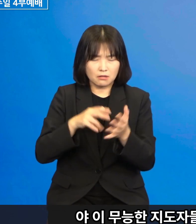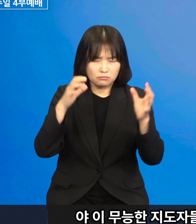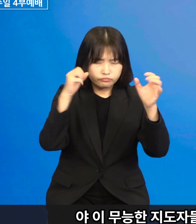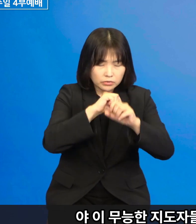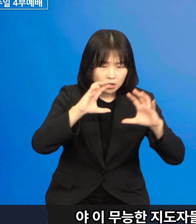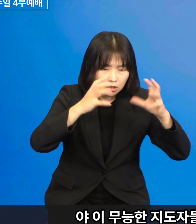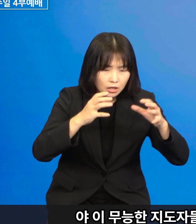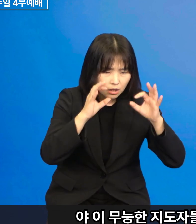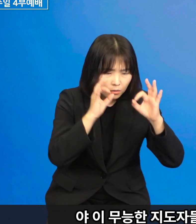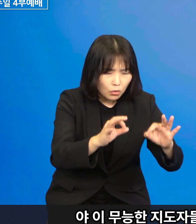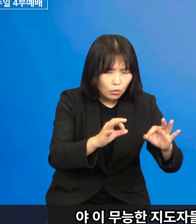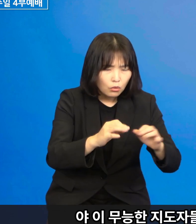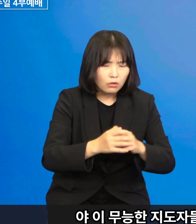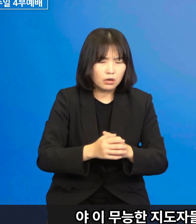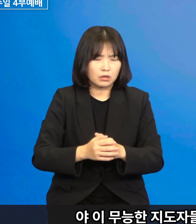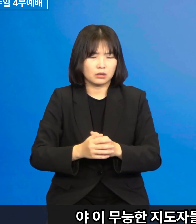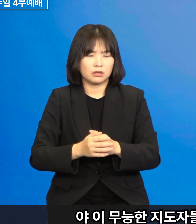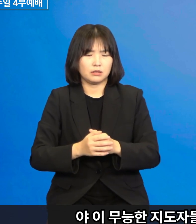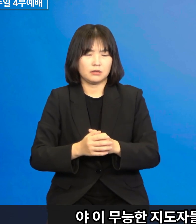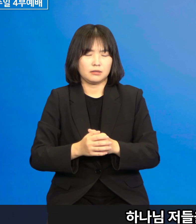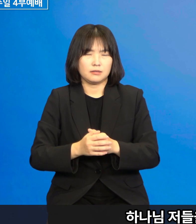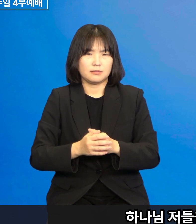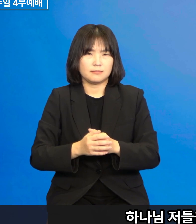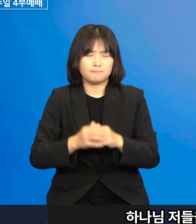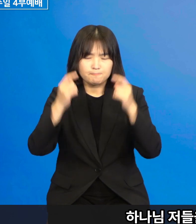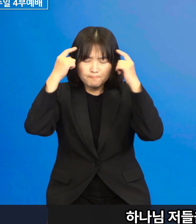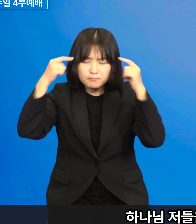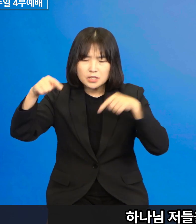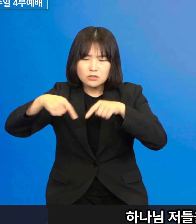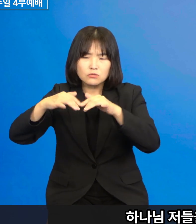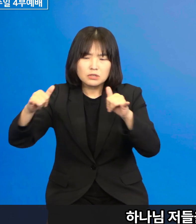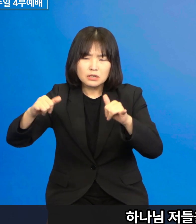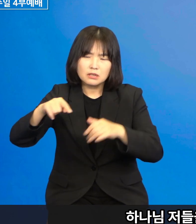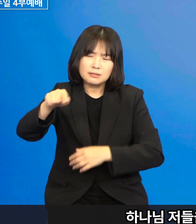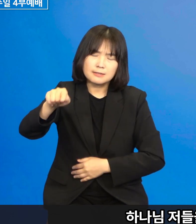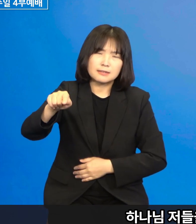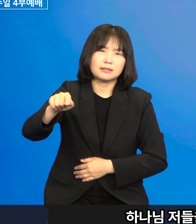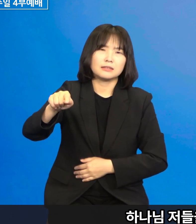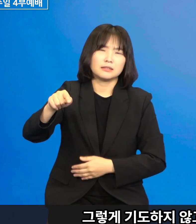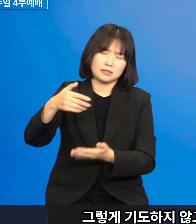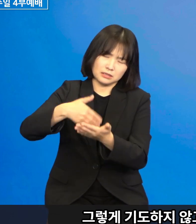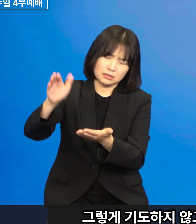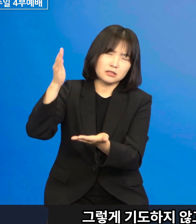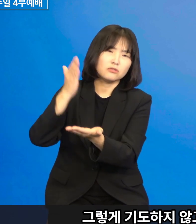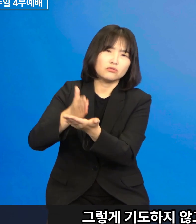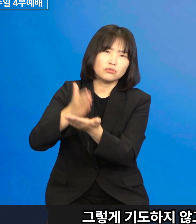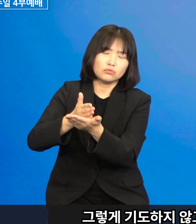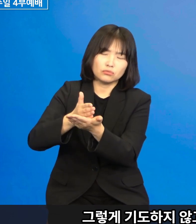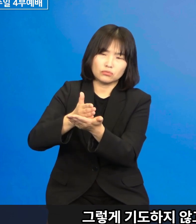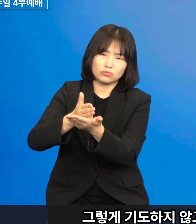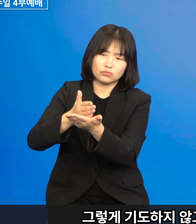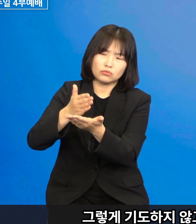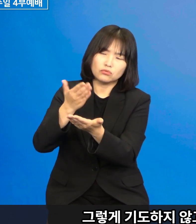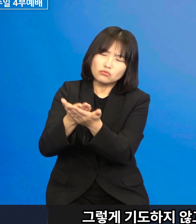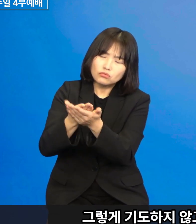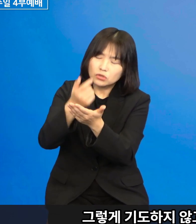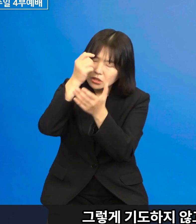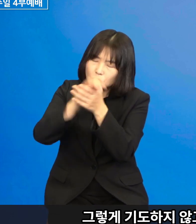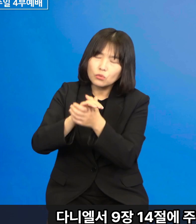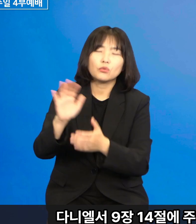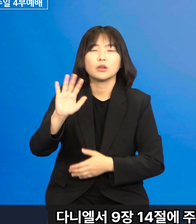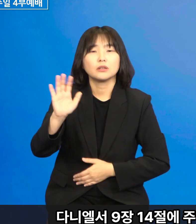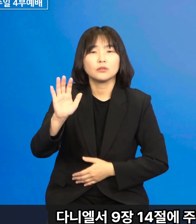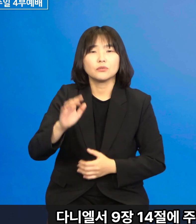야, 이 무능한 지도자들 때문에 이렇게 되었습니다. 하나님, 저들을 처단해 주십시오. 그렇게 기도하지 않고 그가 어떻게